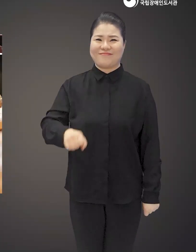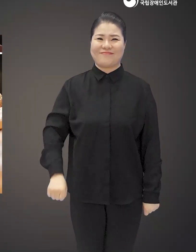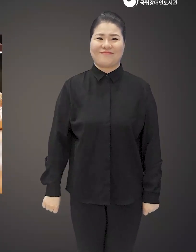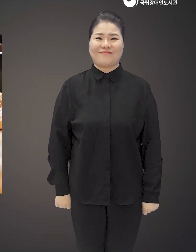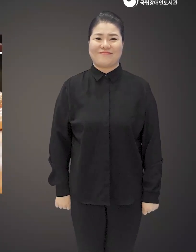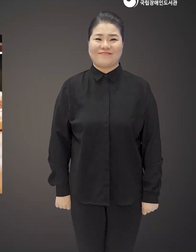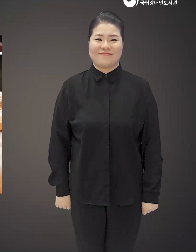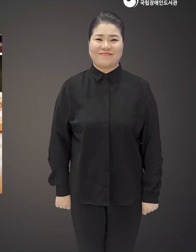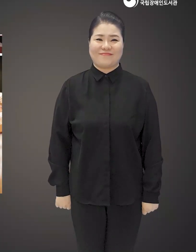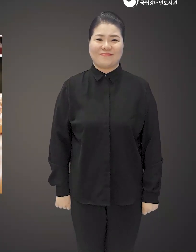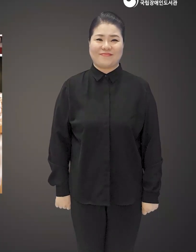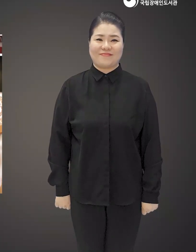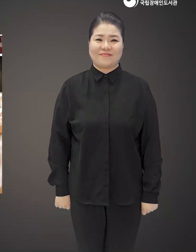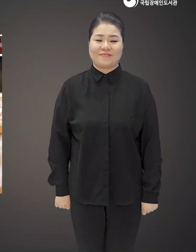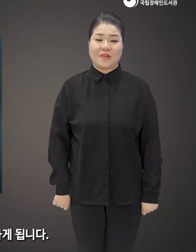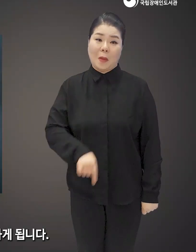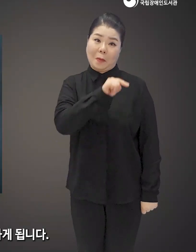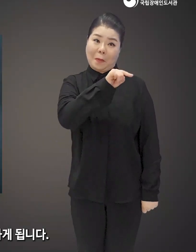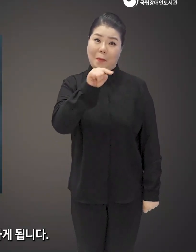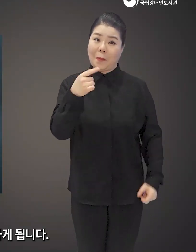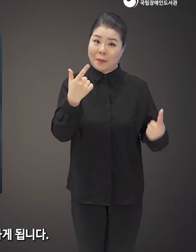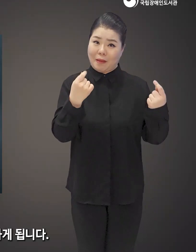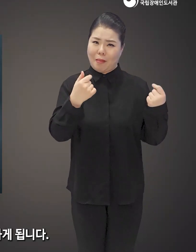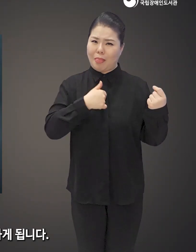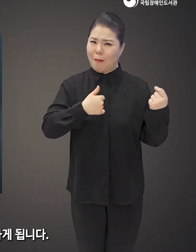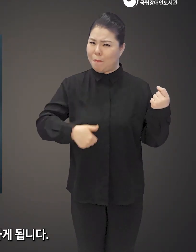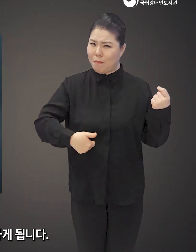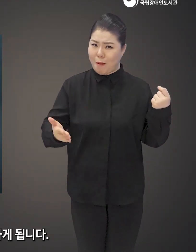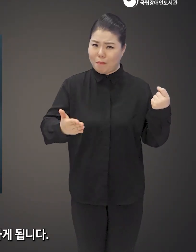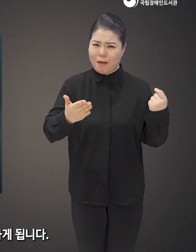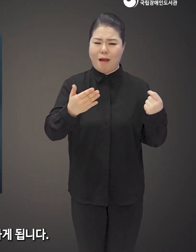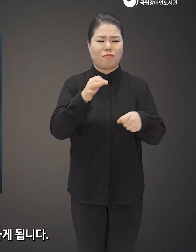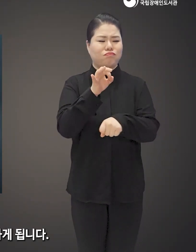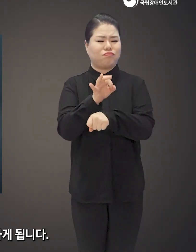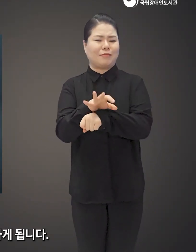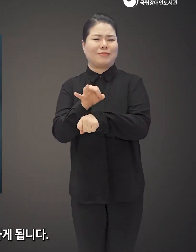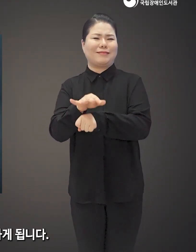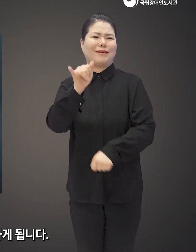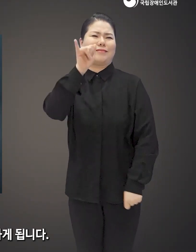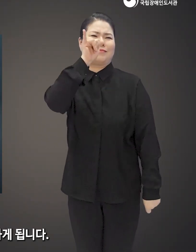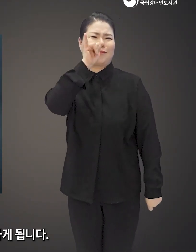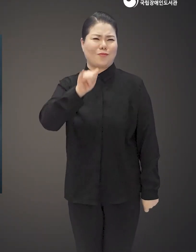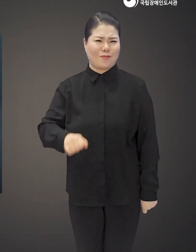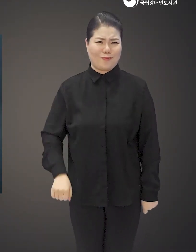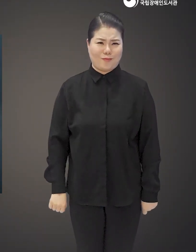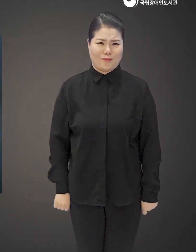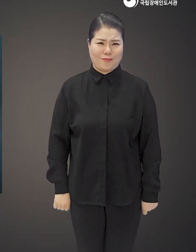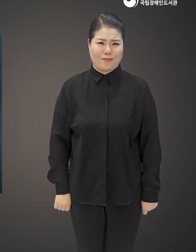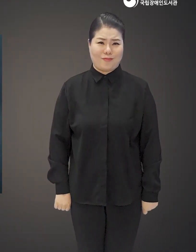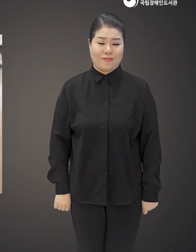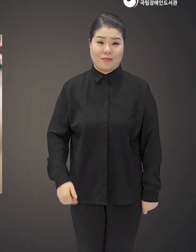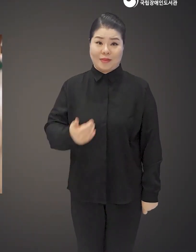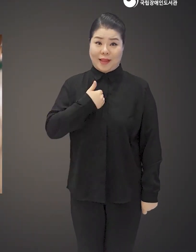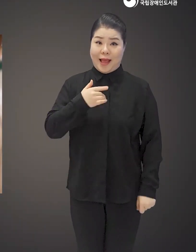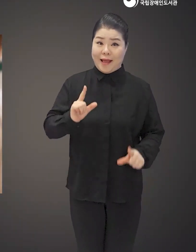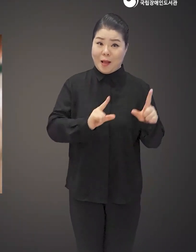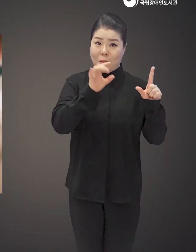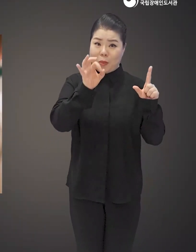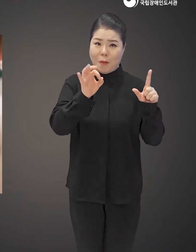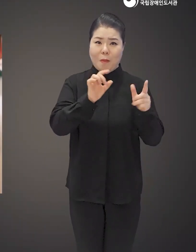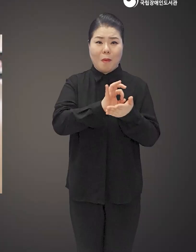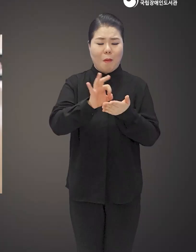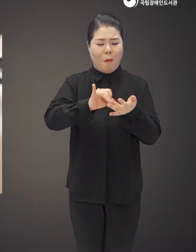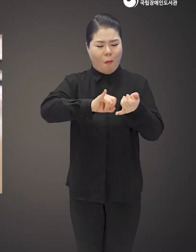빵을 사 모으기도 하죠. 이처럼 우리는 다양한 상황 속에서 불필요한 소비를 하게 됩니다. 돈을 아예 안